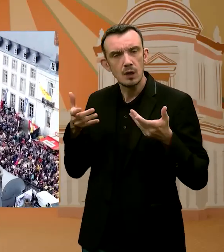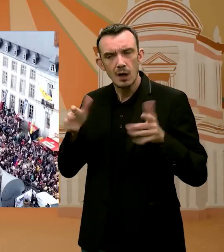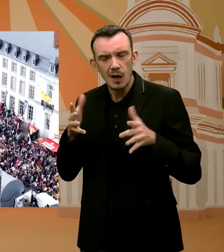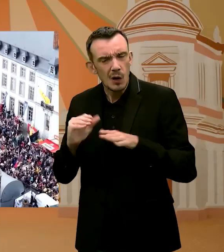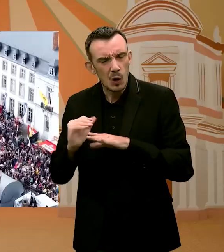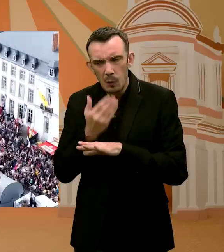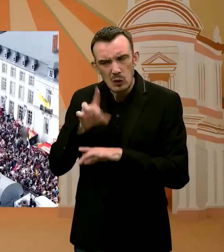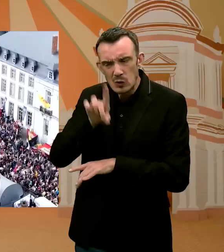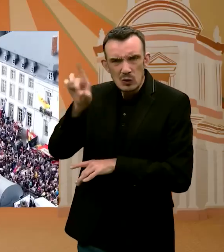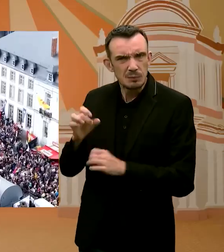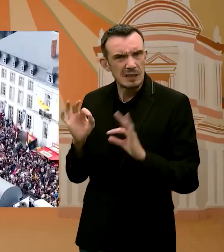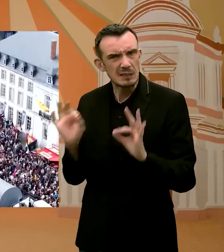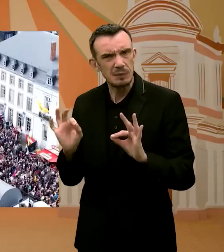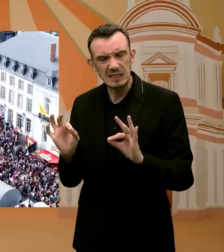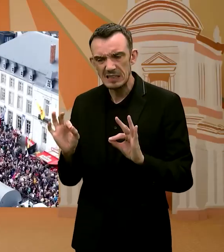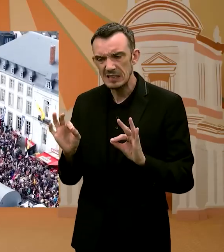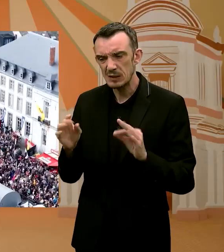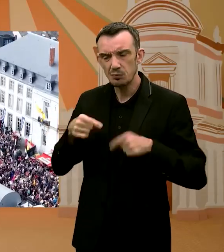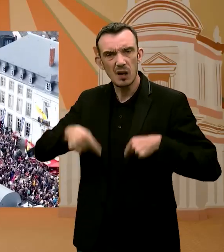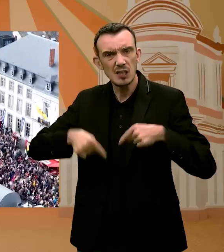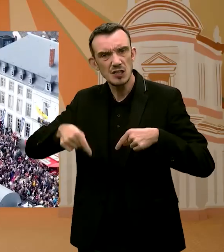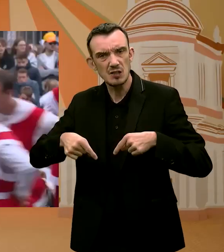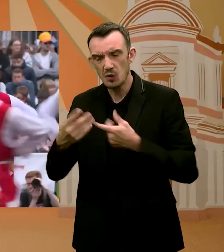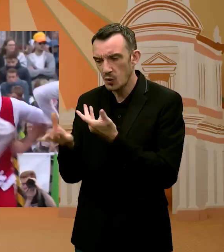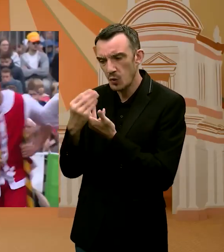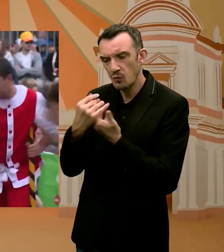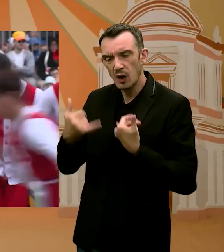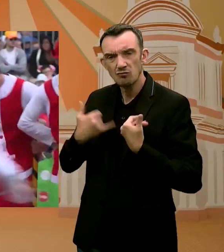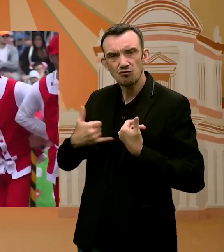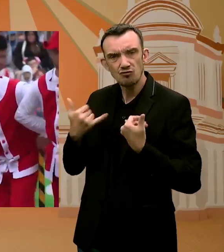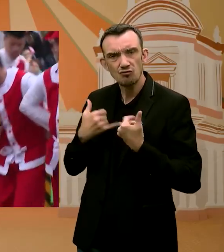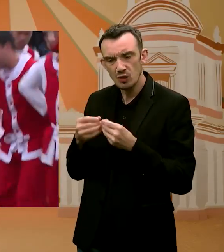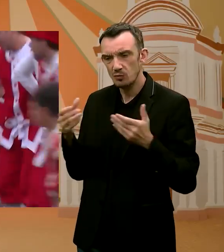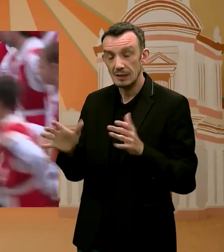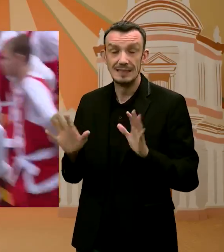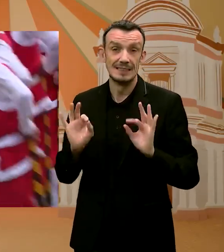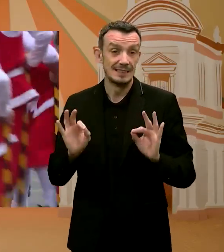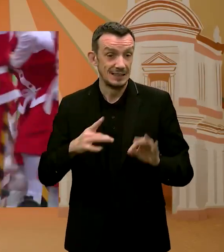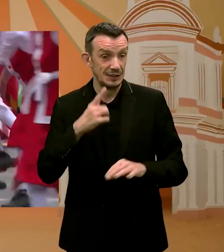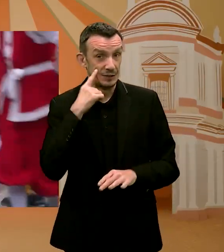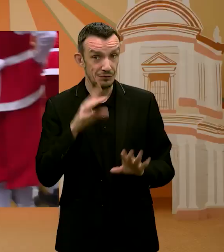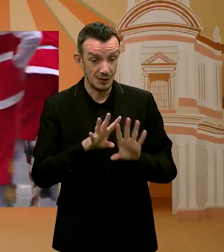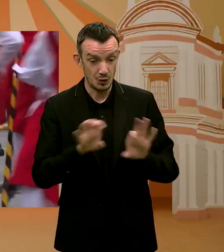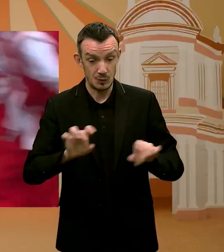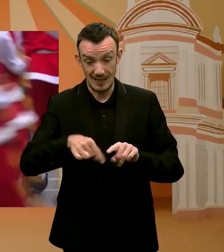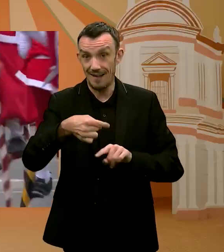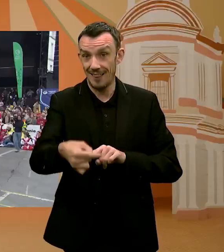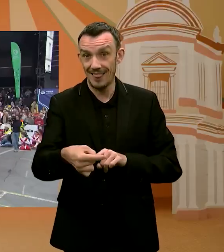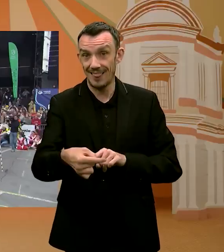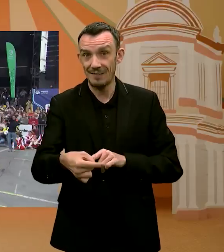dans la société des échasseurs? Alors vraiment, le week-end d'ici est le meilleur recrutement de l'année. On voit tout de suite les inscriptions augmenter après les fêtes de